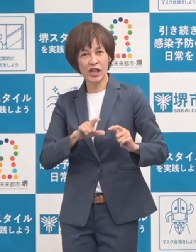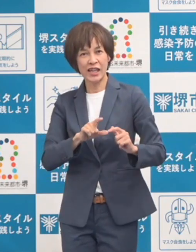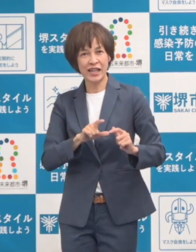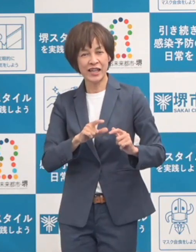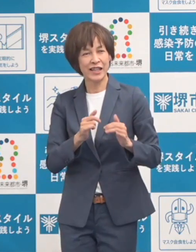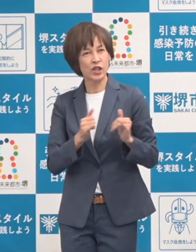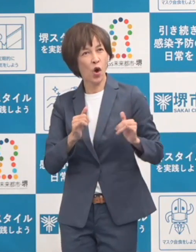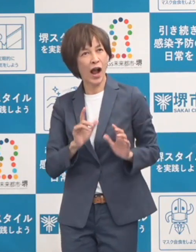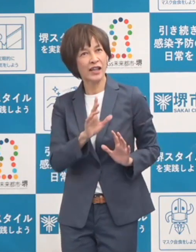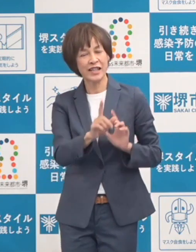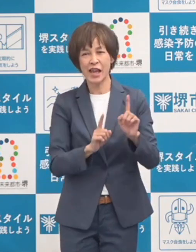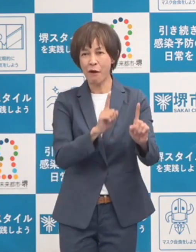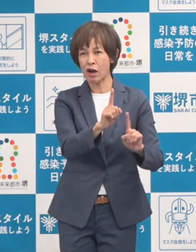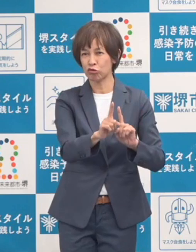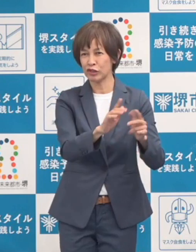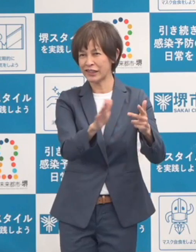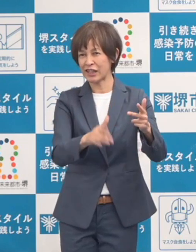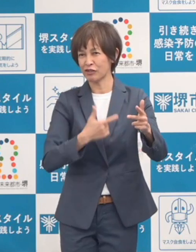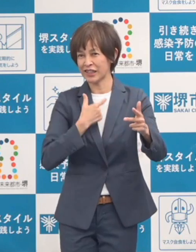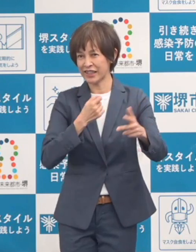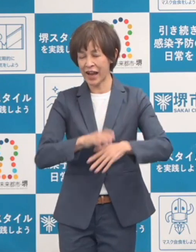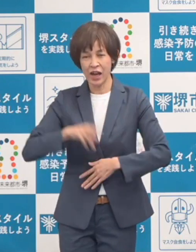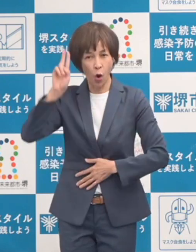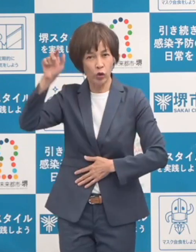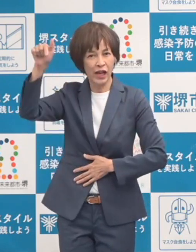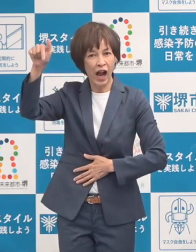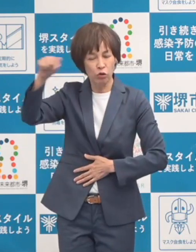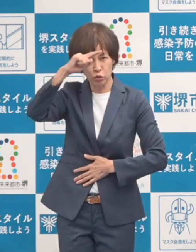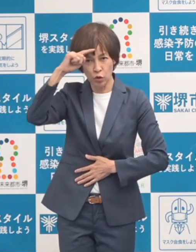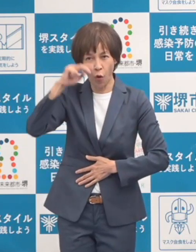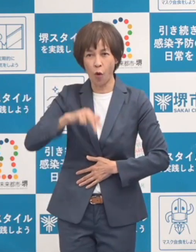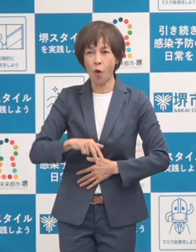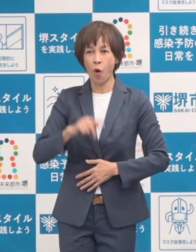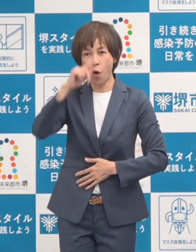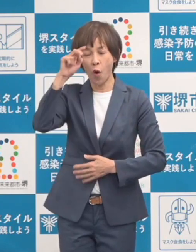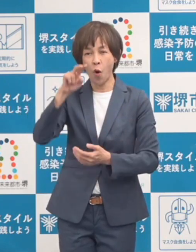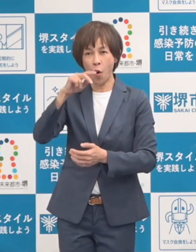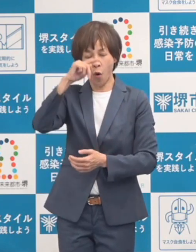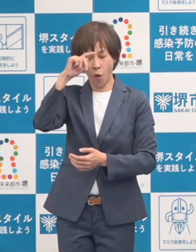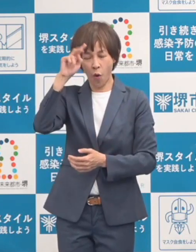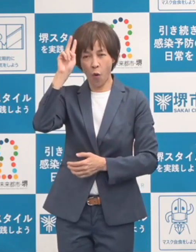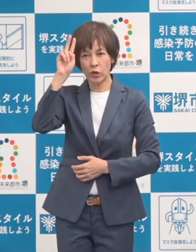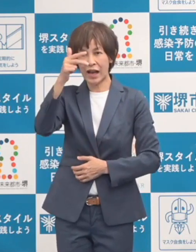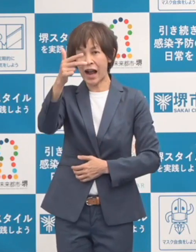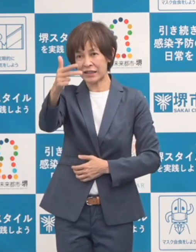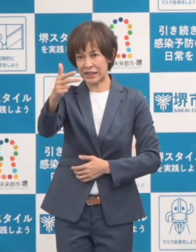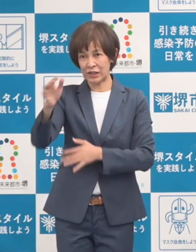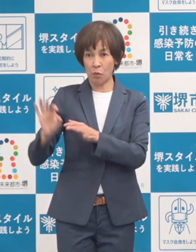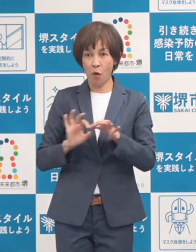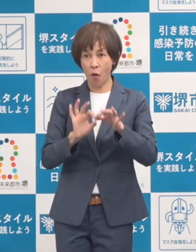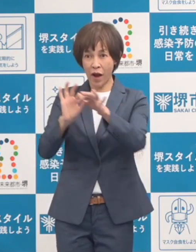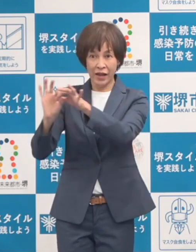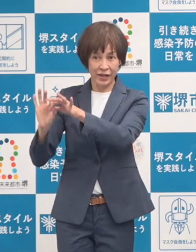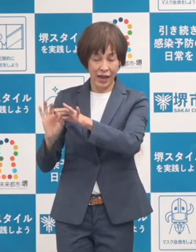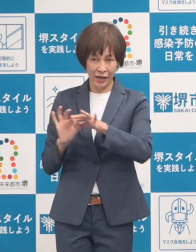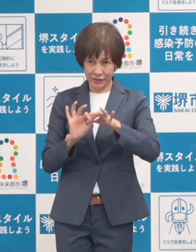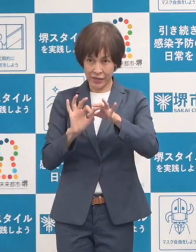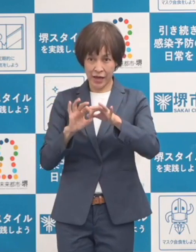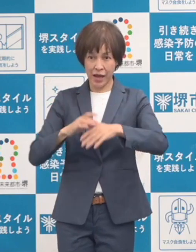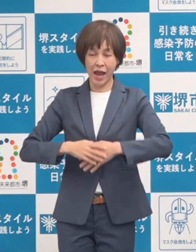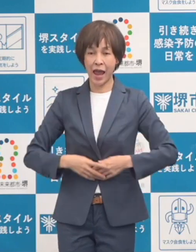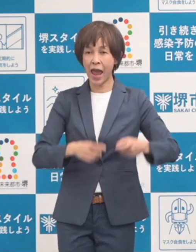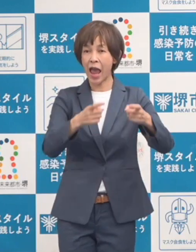思っています。これは大阪府大阪市とも共同で行っています広域のベイエリアまちづくりということにも関わりまして